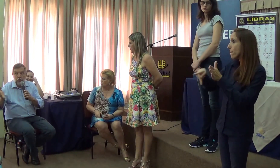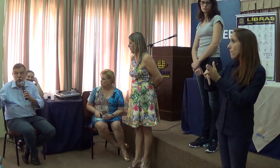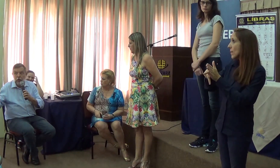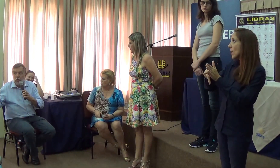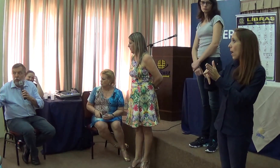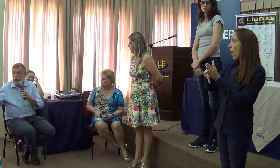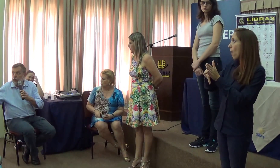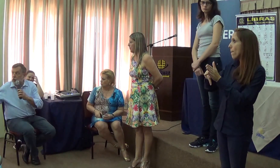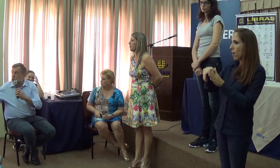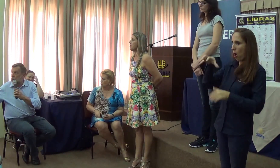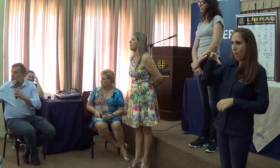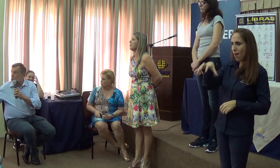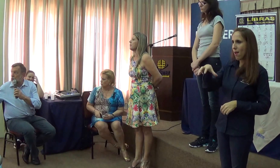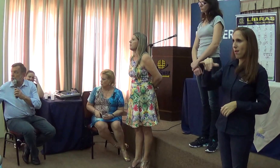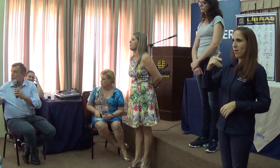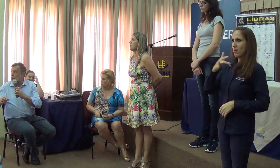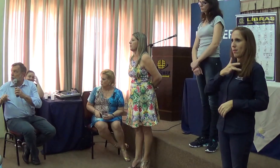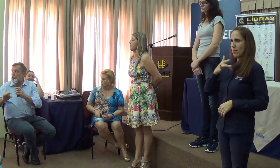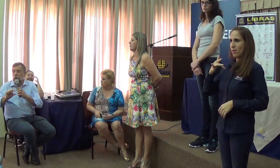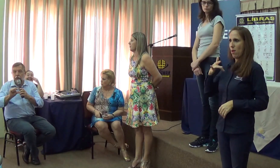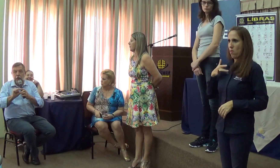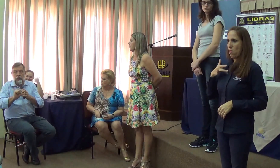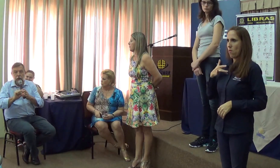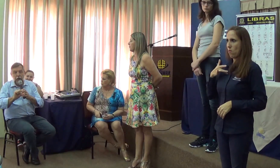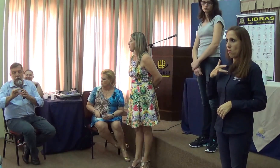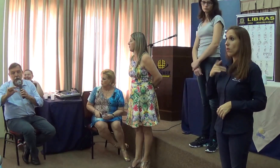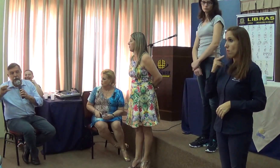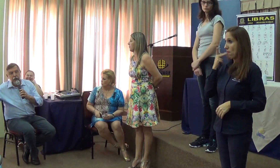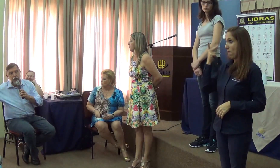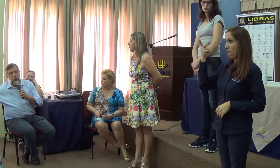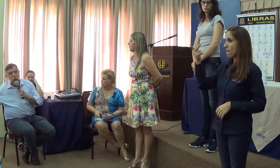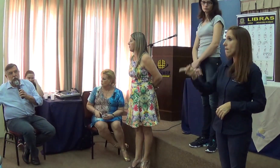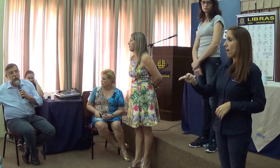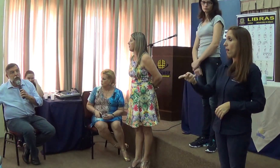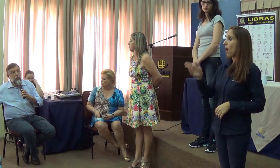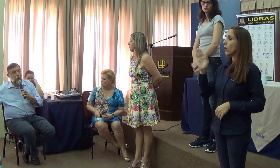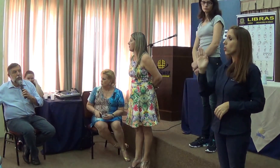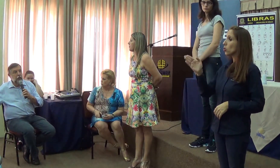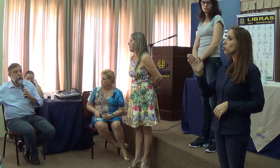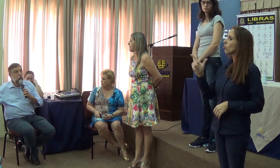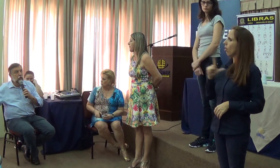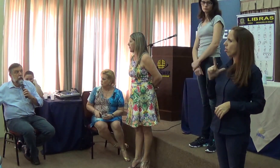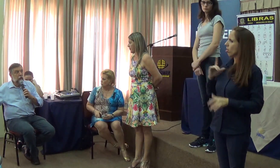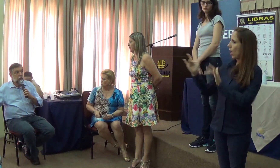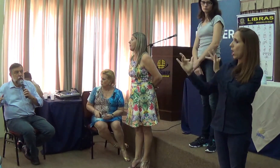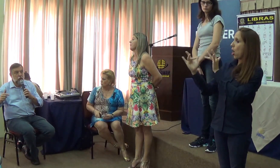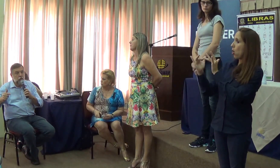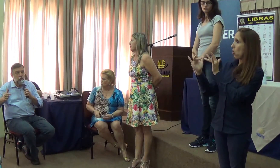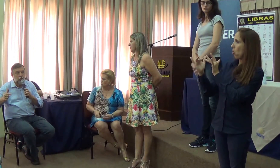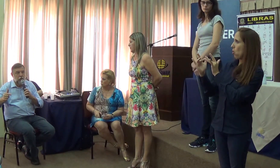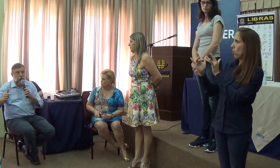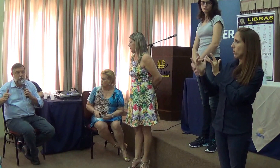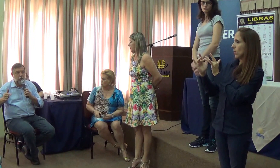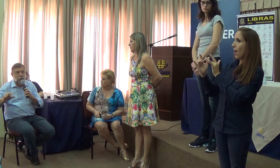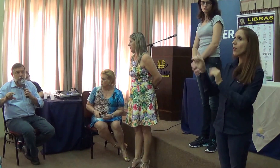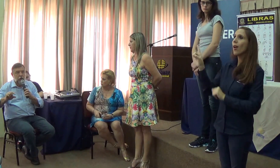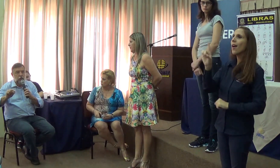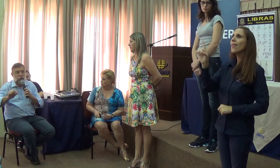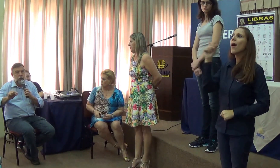Regional de Saúde, como foi sugerido, talvez já entre em contato a própria regional, não o